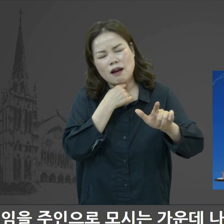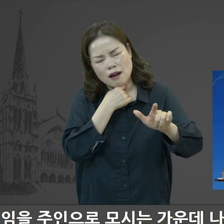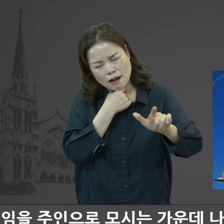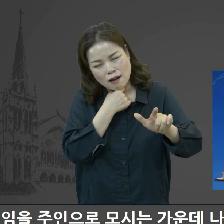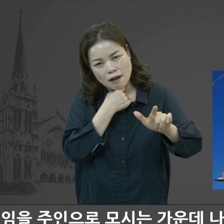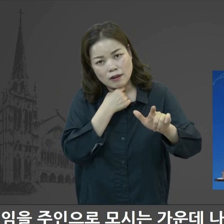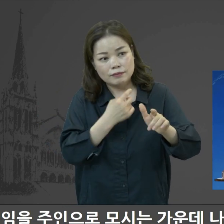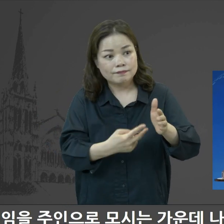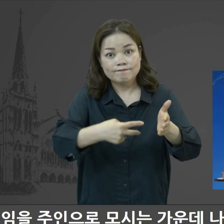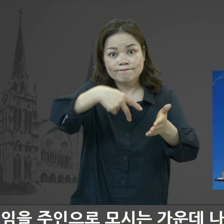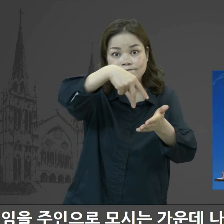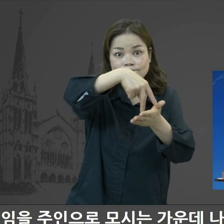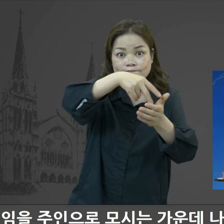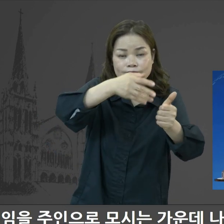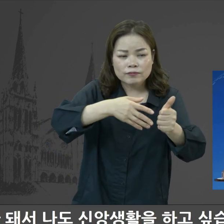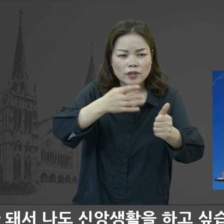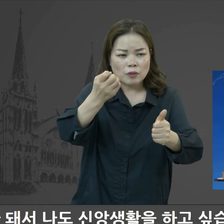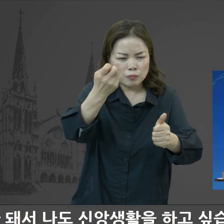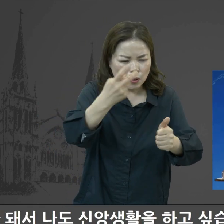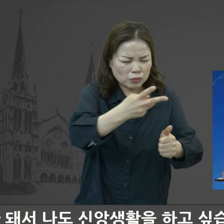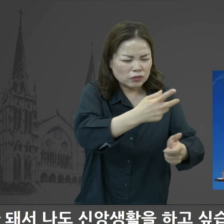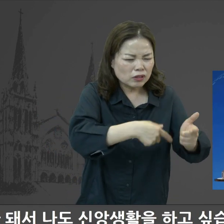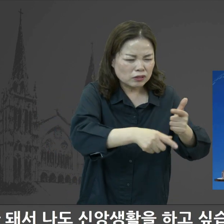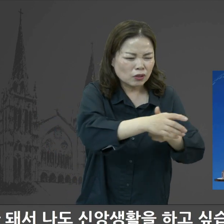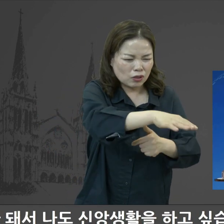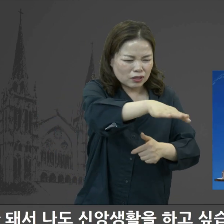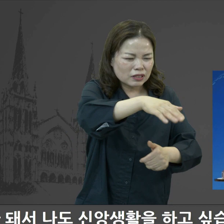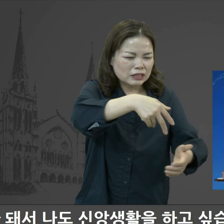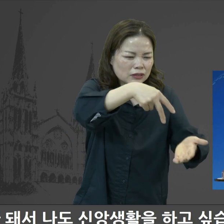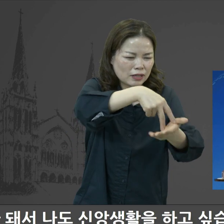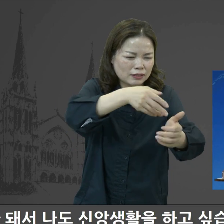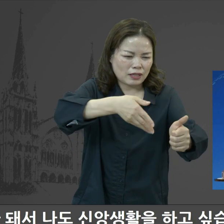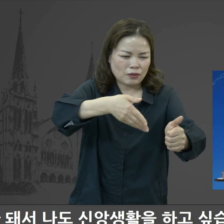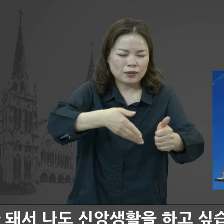분 일어나세요. 몇 분 더 계셔요. 빨리 일어나세요.